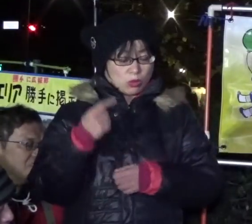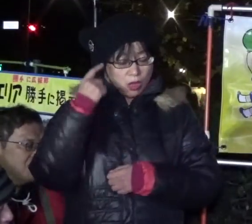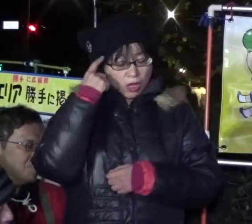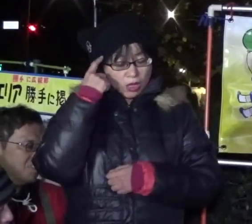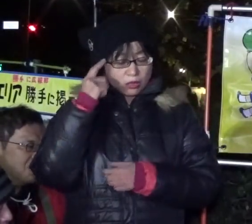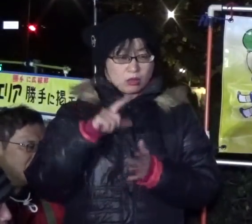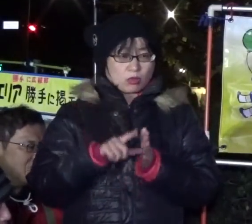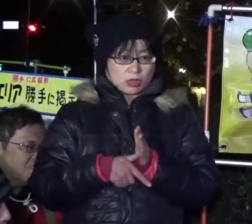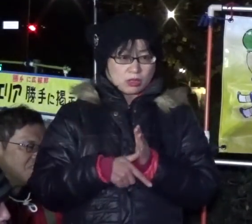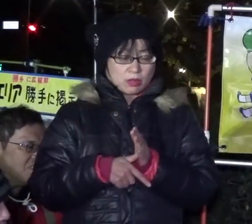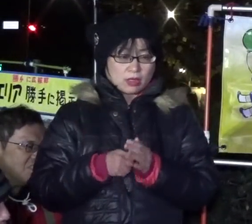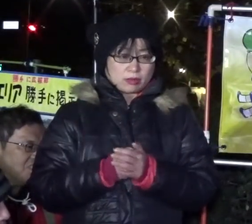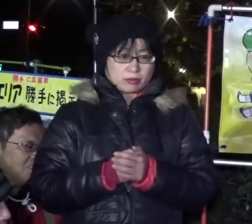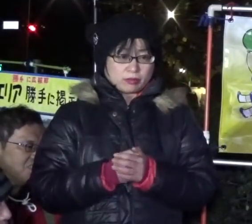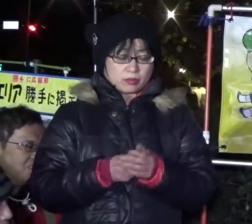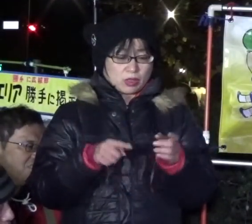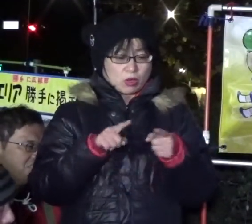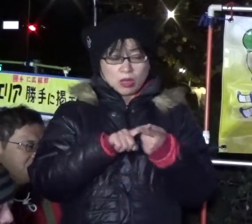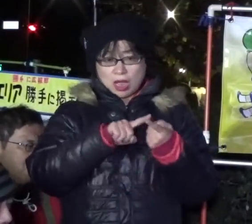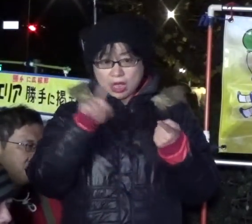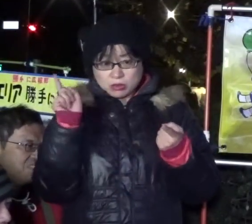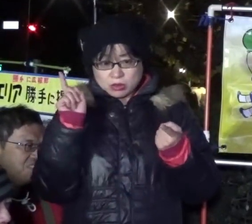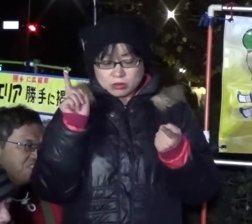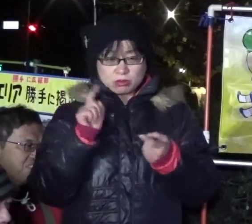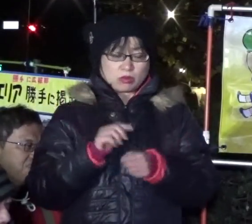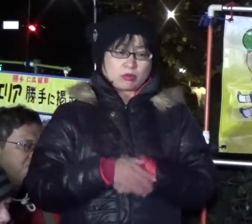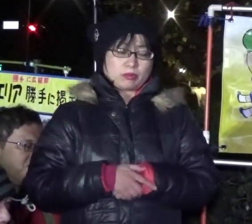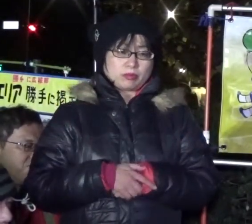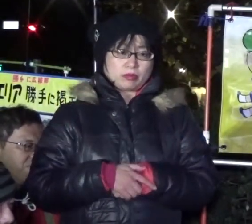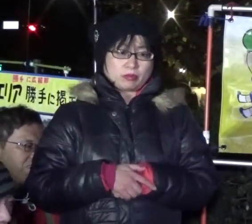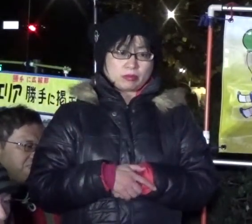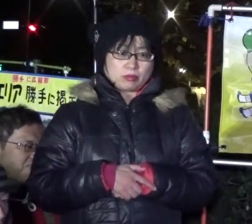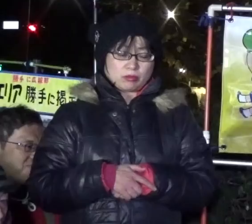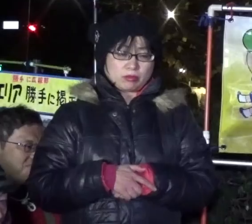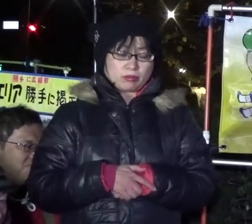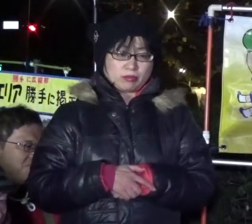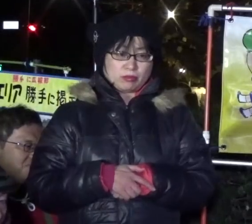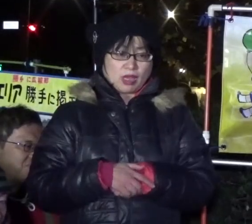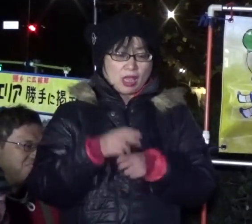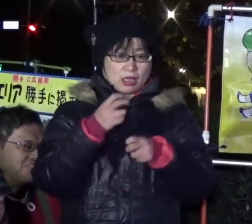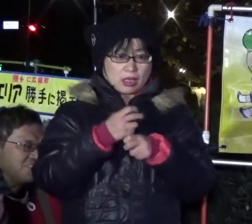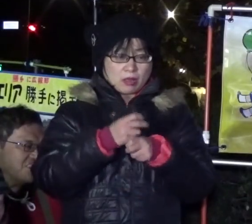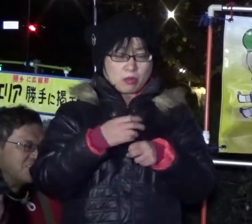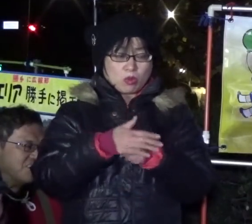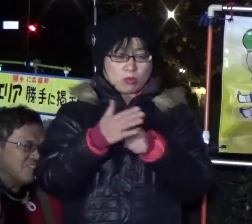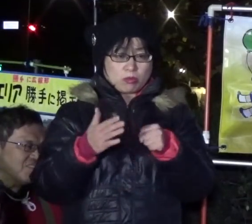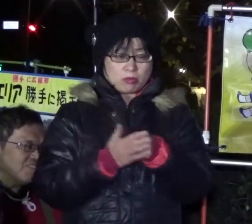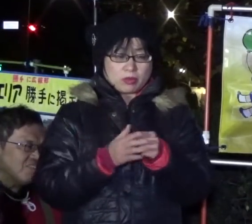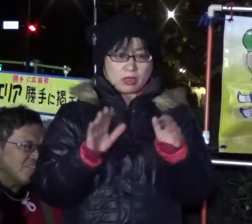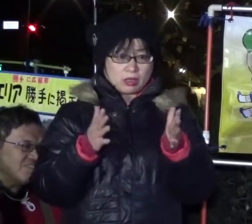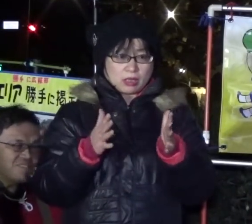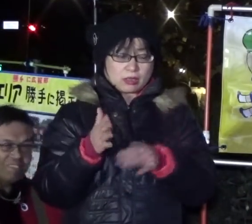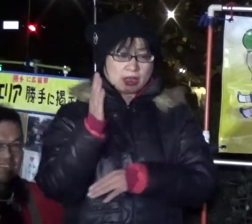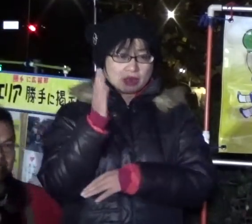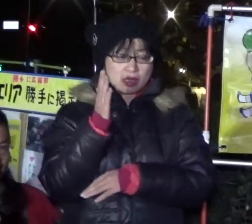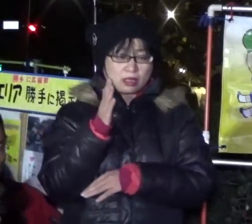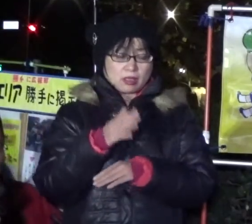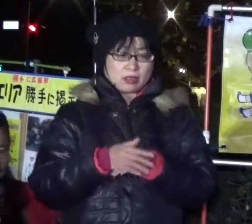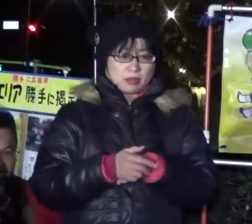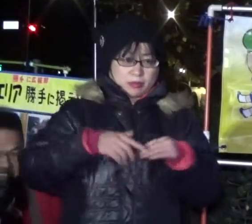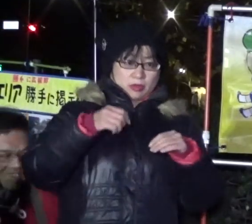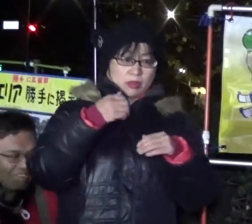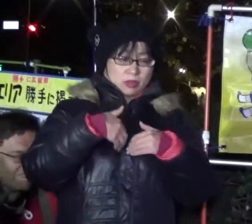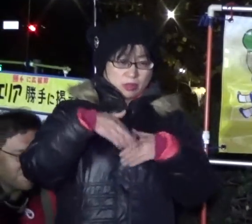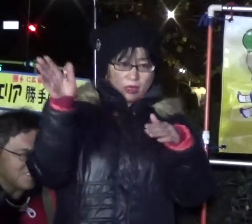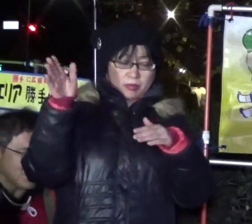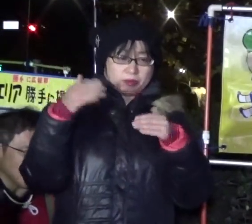ば完全に逸脱しているということなんです。憲法を守らない政権なんかはいり